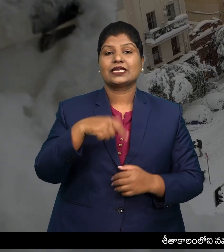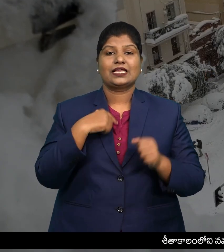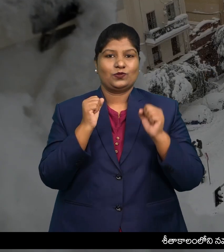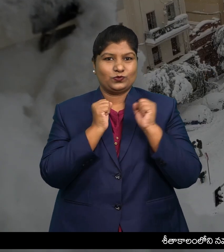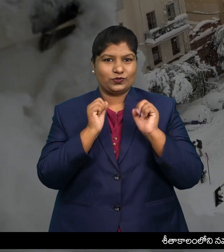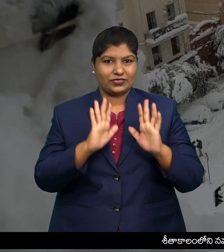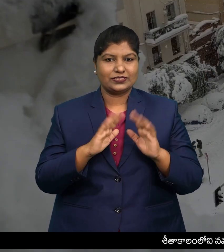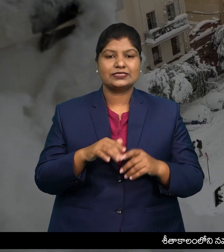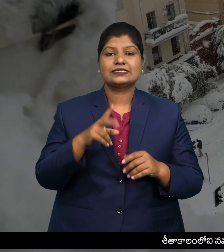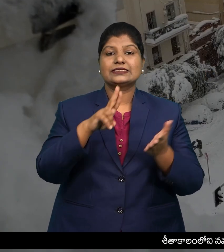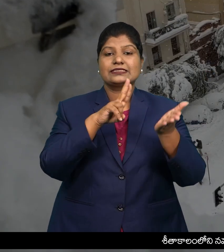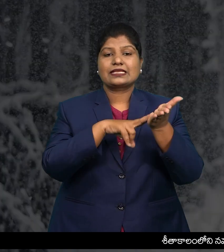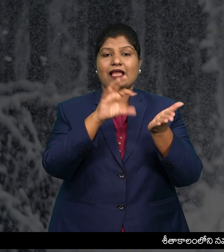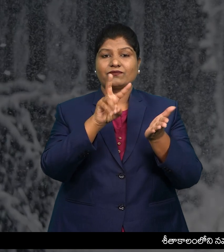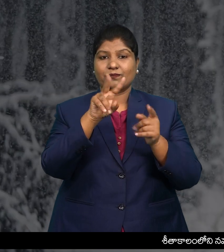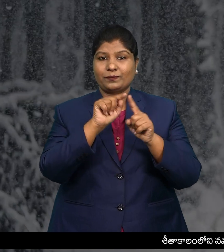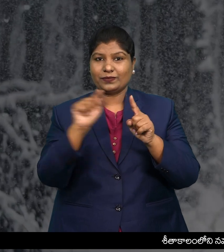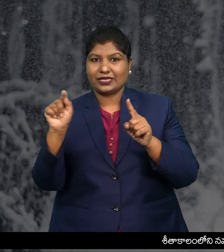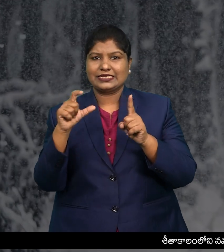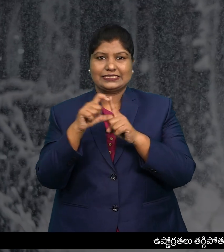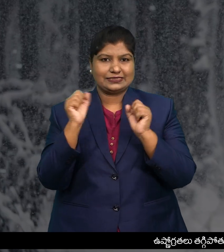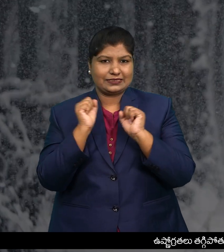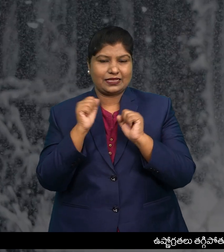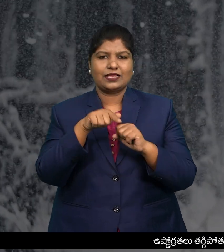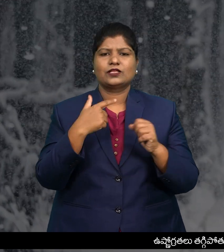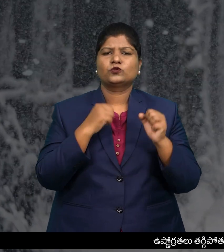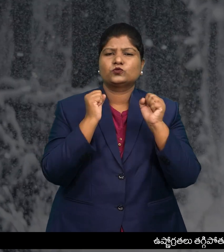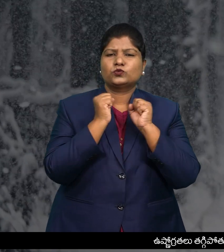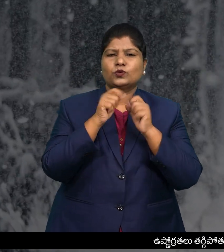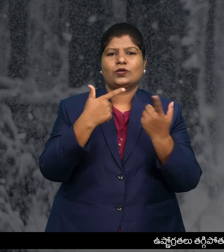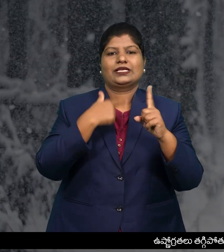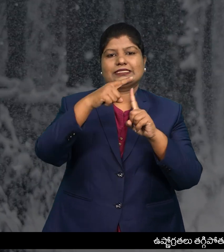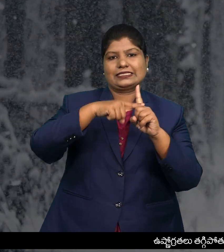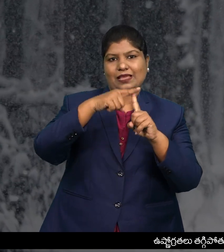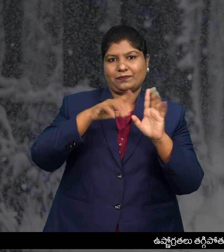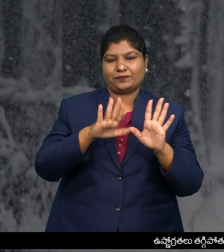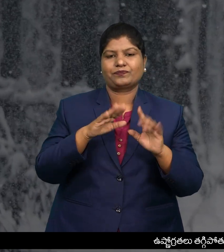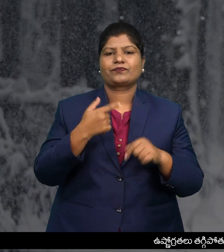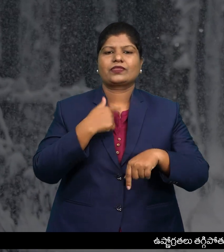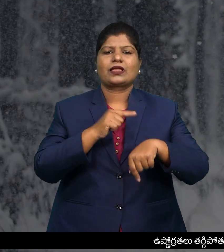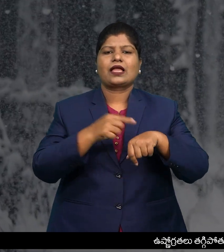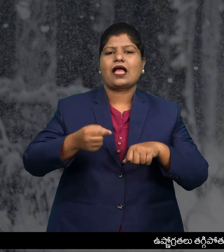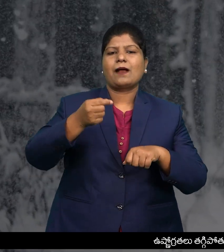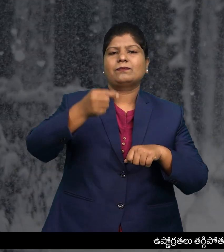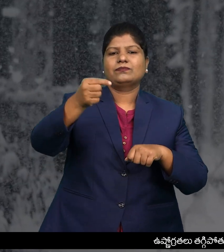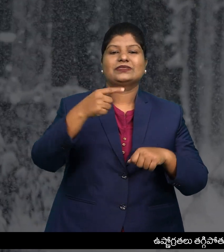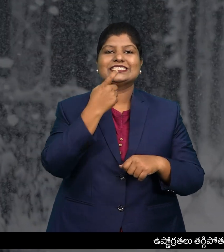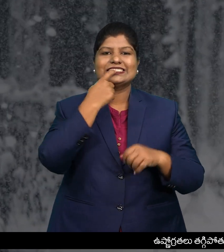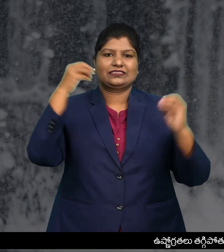శీతాకాలంలోని నవంబర్ మరియు డిసెంబర్ నెలలలో ఉష్ణోగ్రతలు తగ్గిపోతూ అప్పుడప్పుడు మంచు కురుస్తుంది.